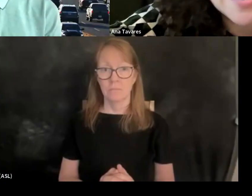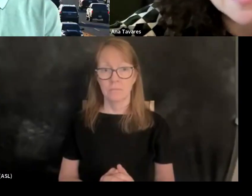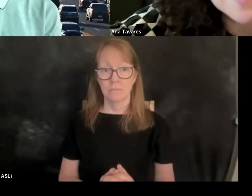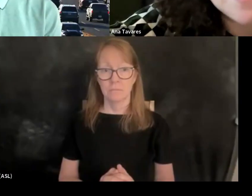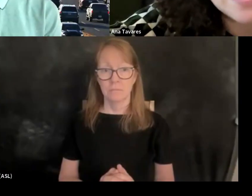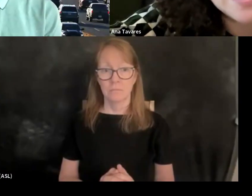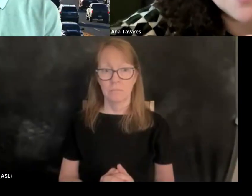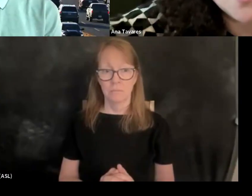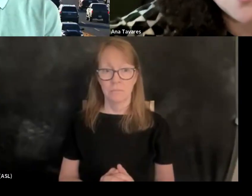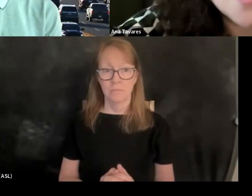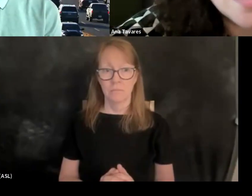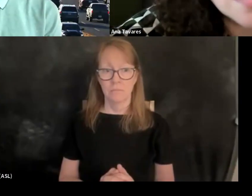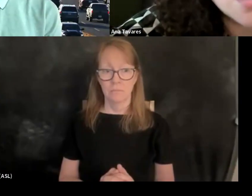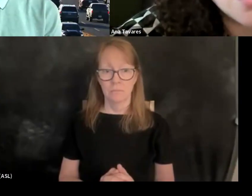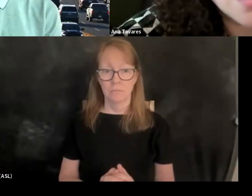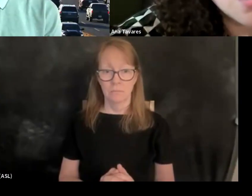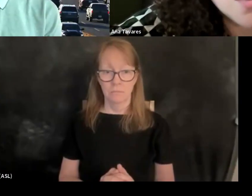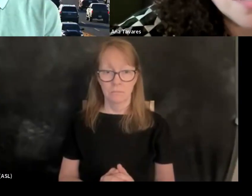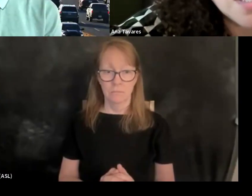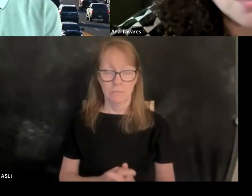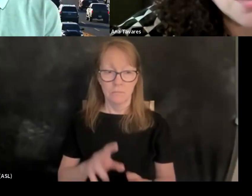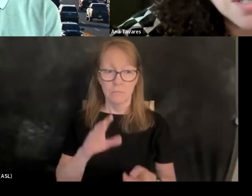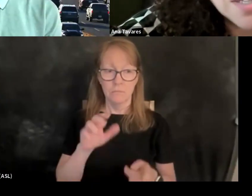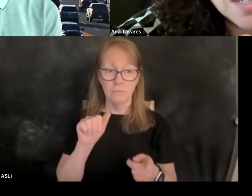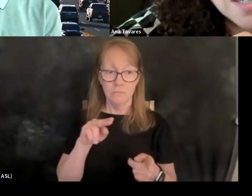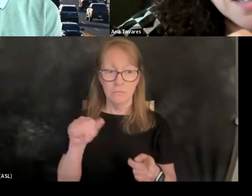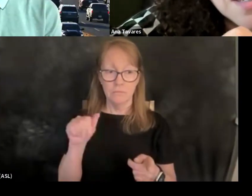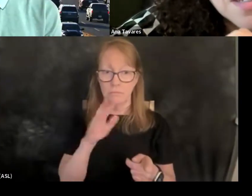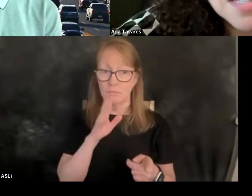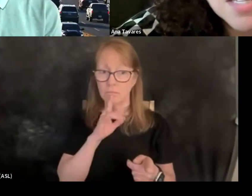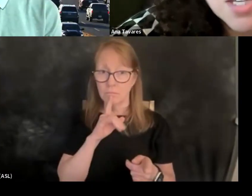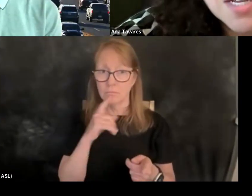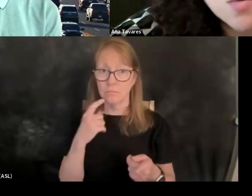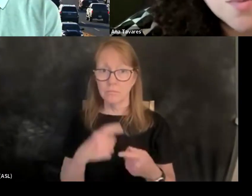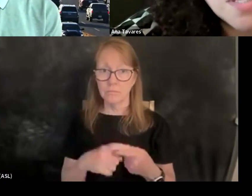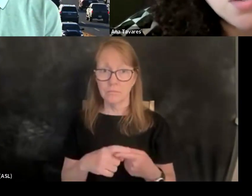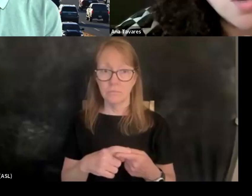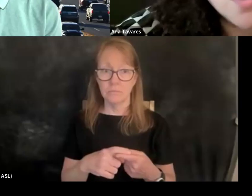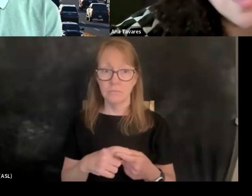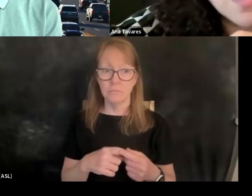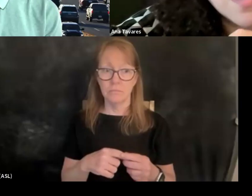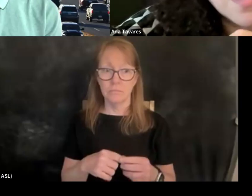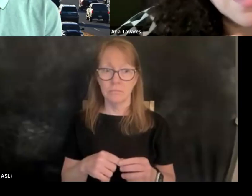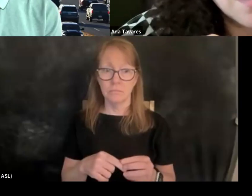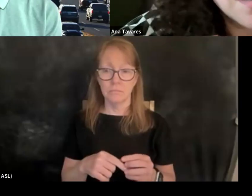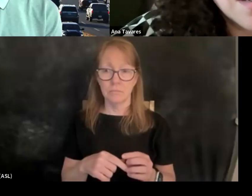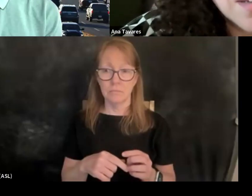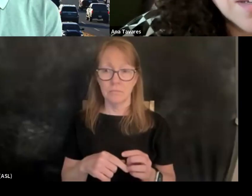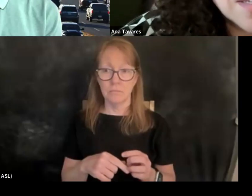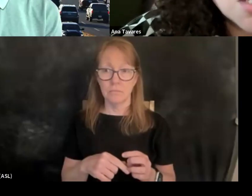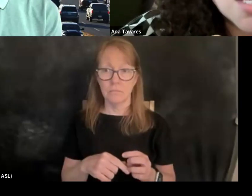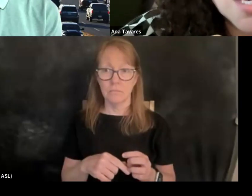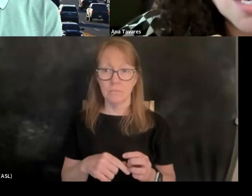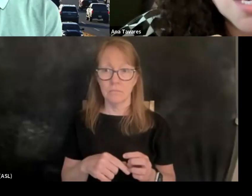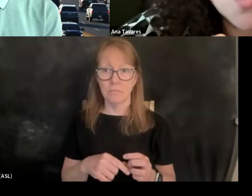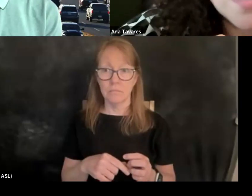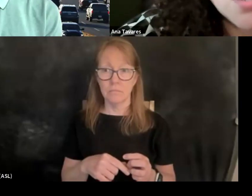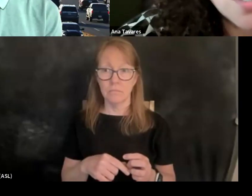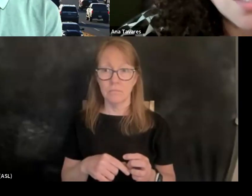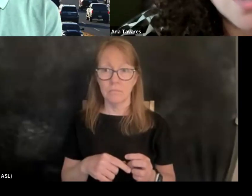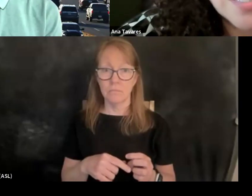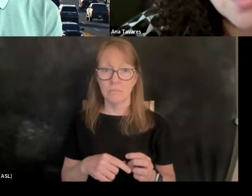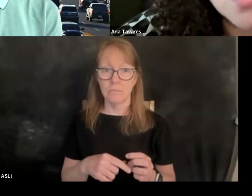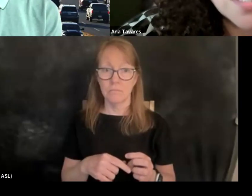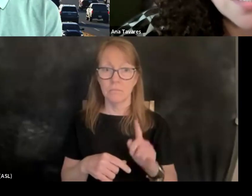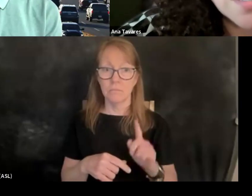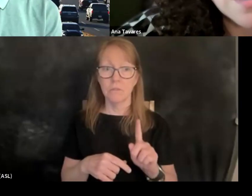a traducirle esa parte. ¿Y qué puedo hacer o a Señora, dónde un me debo momentito. dirigir Tachana, un para momentito. una transferencia de escuela, Tachana, un